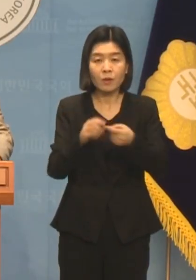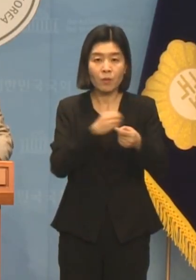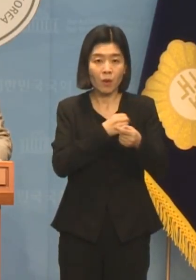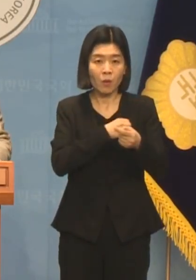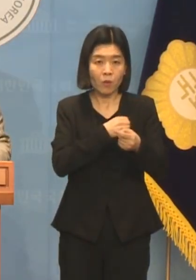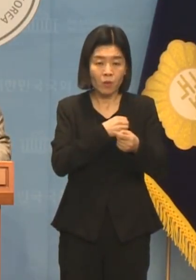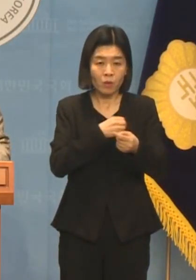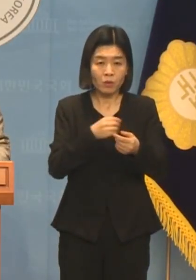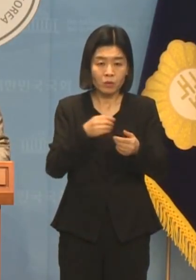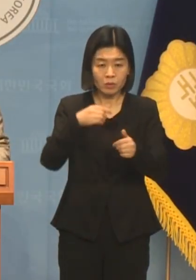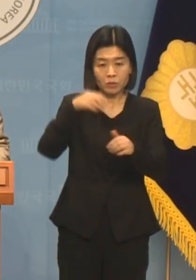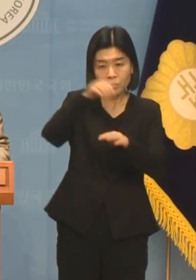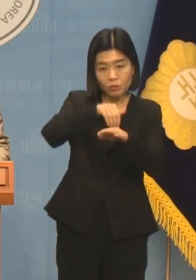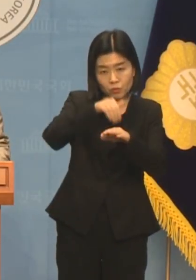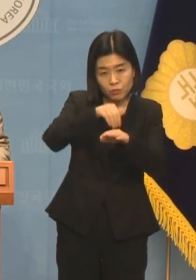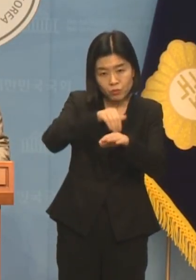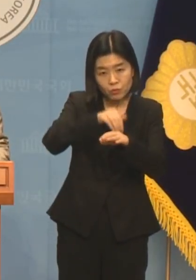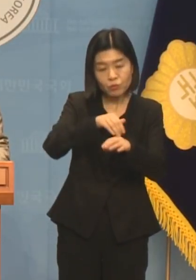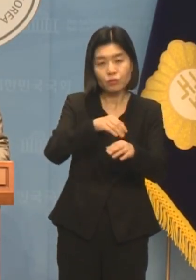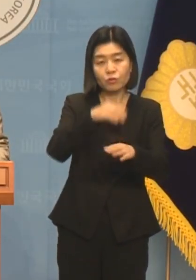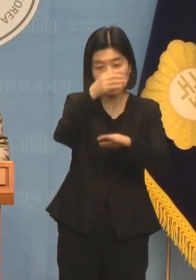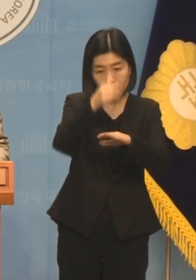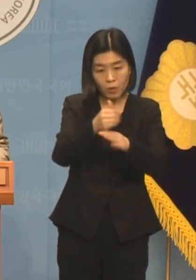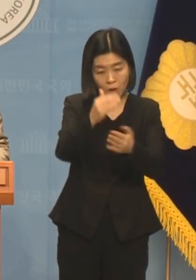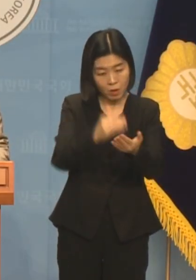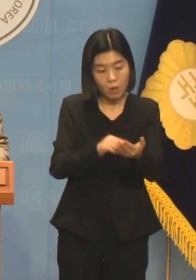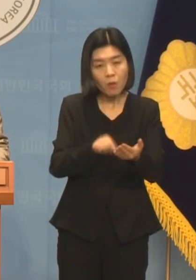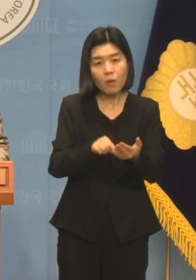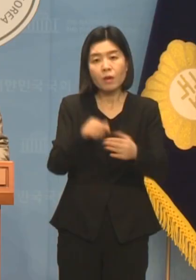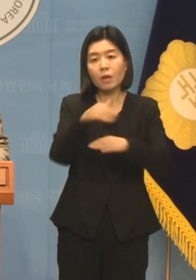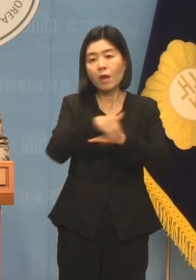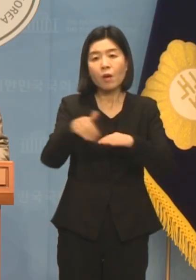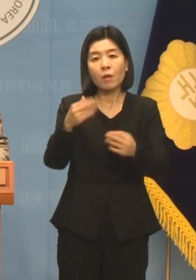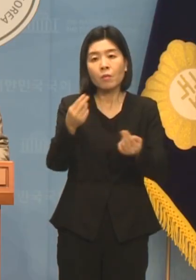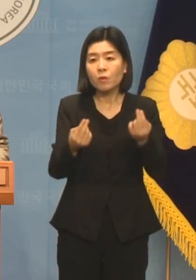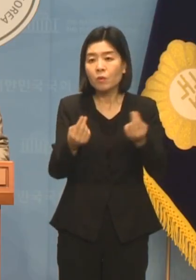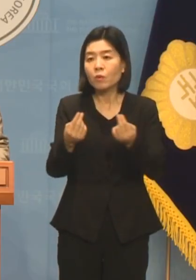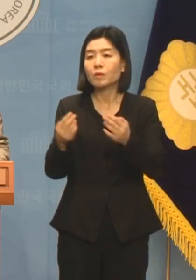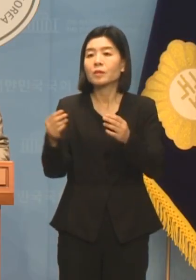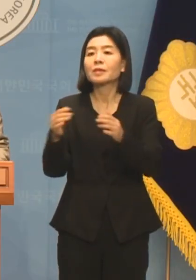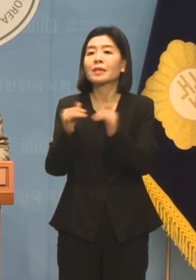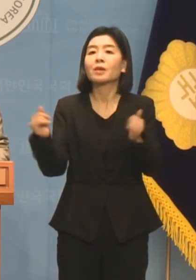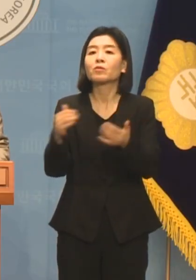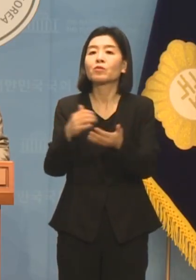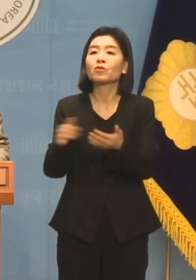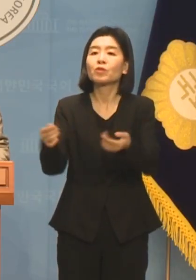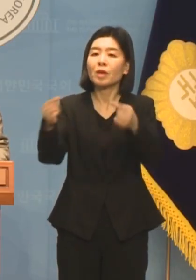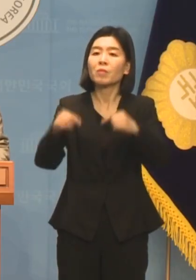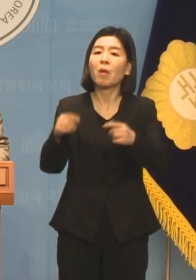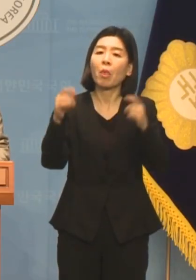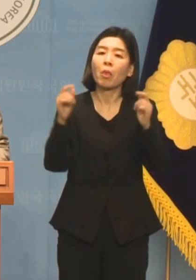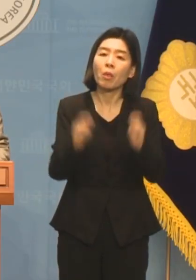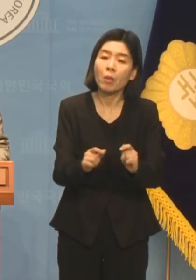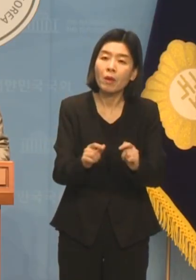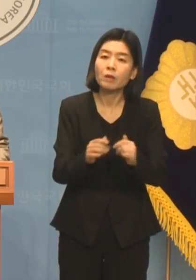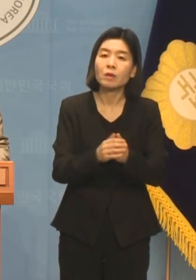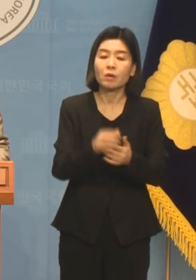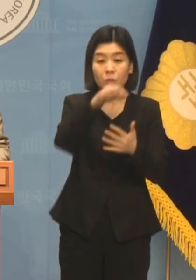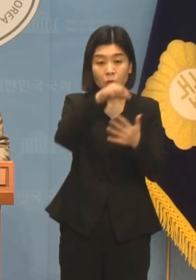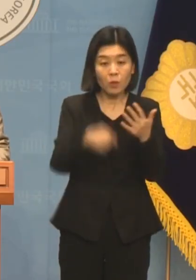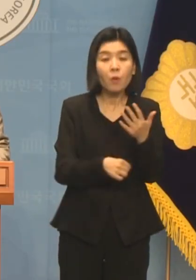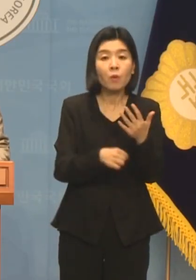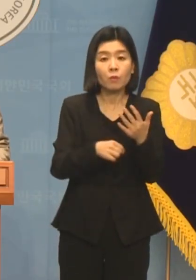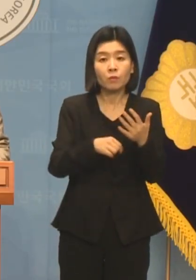연수의 결과 보고서에는 계획한 인원보다 참여 인원이 적어 프로그램이나 예산 집행에 어려움이